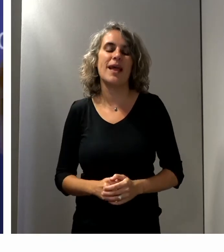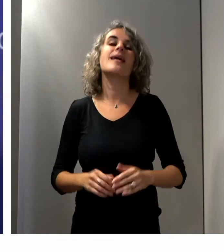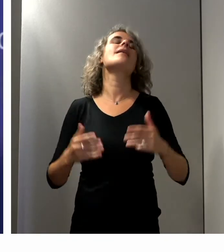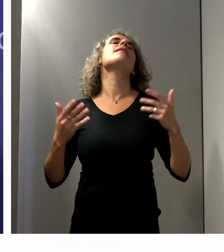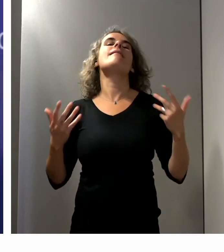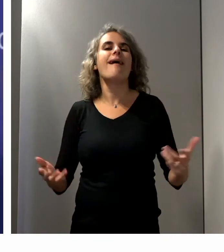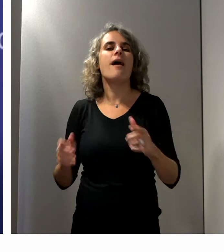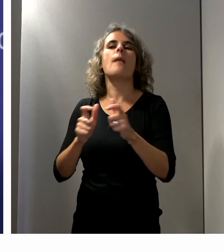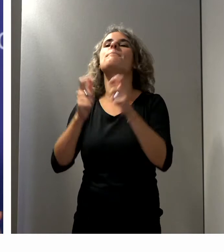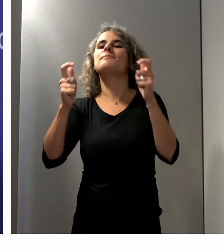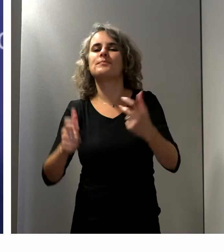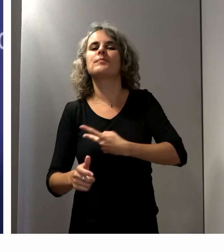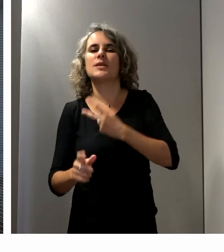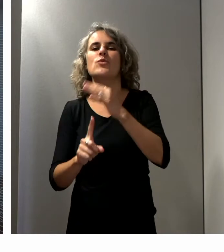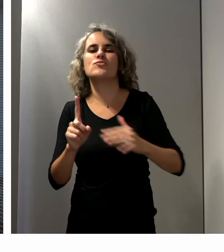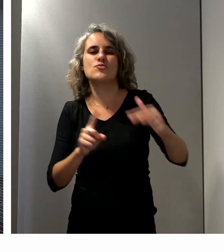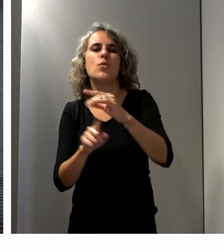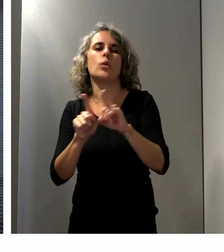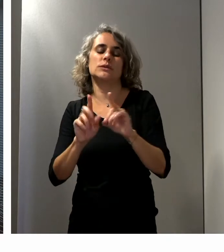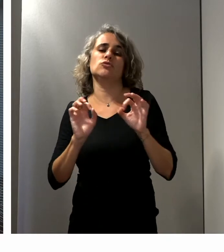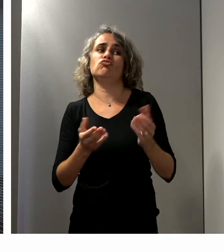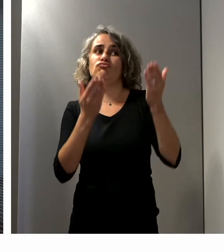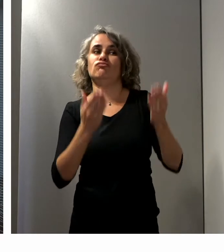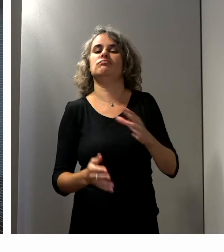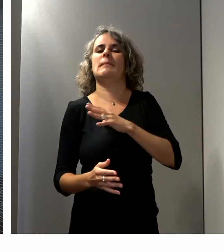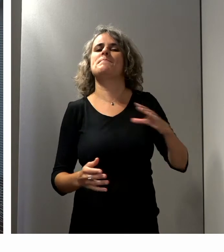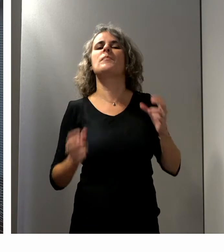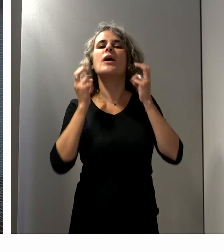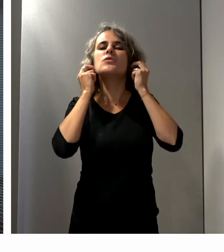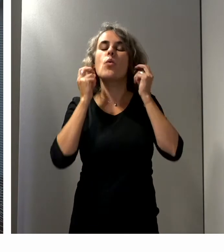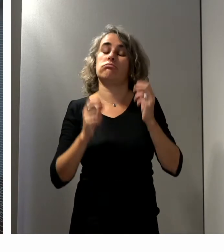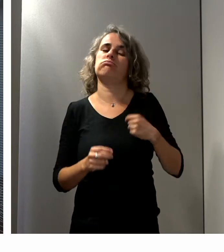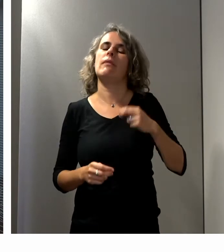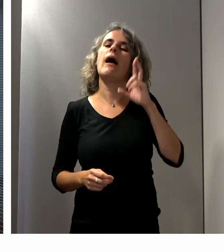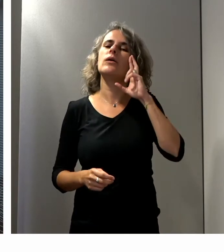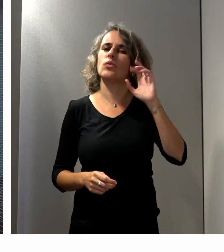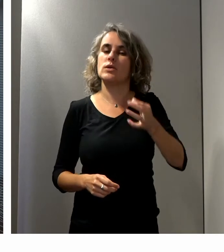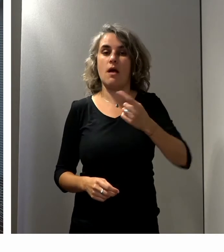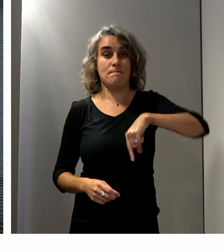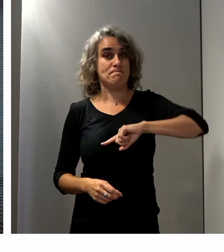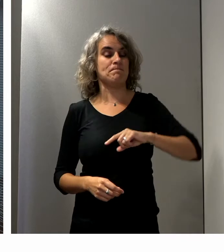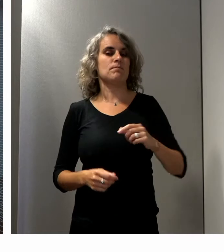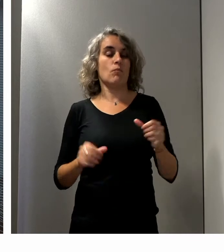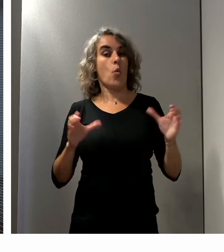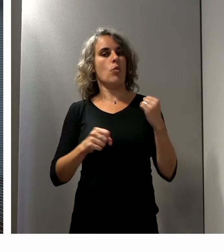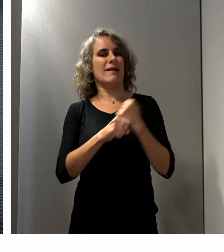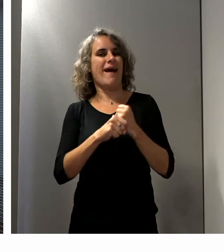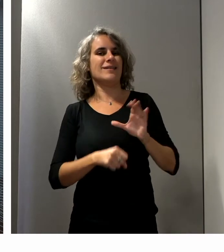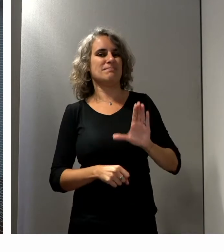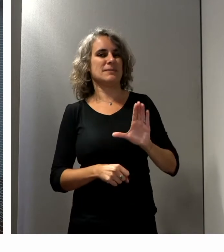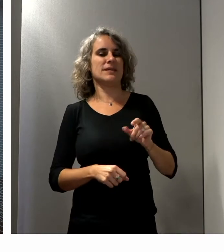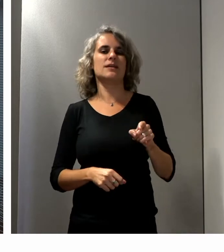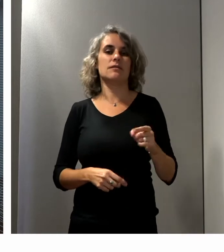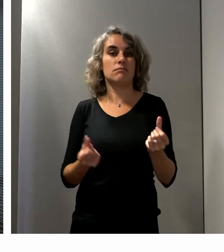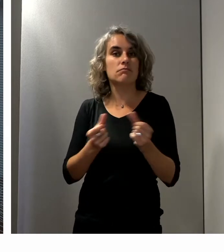les établissements médico-sociaux. Dominique a tout à fait raison. On s'est penché avec toujours le même groupe de travail